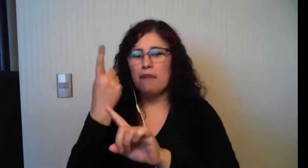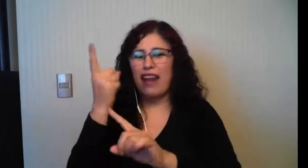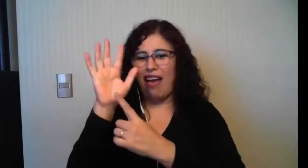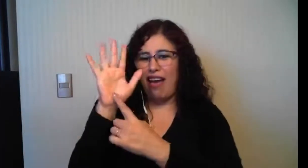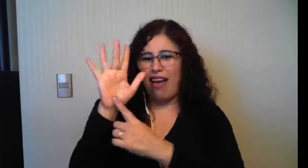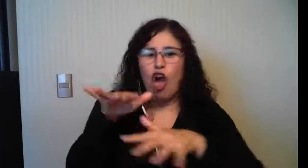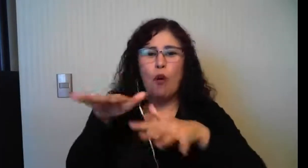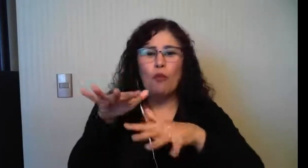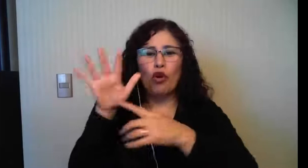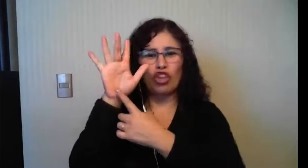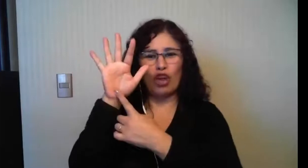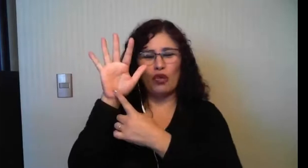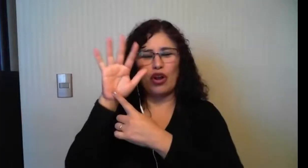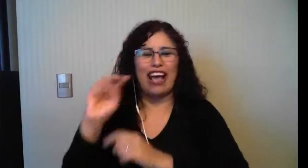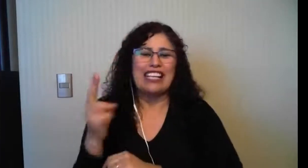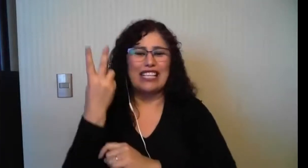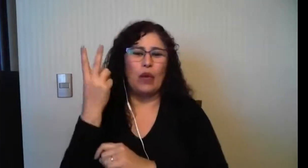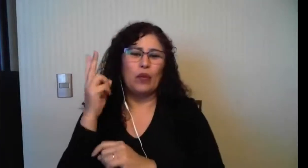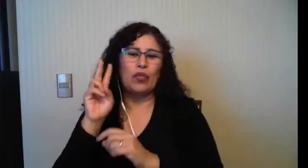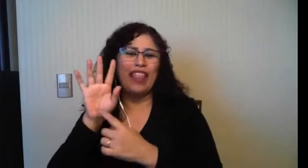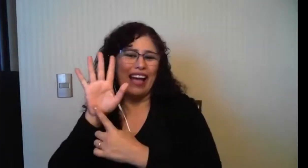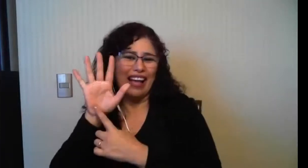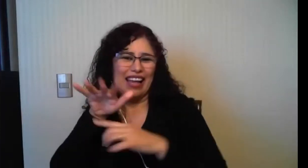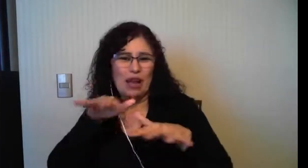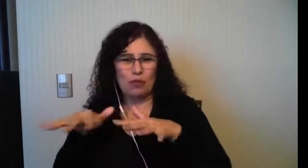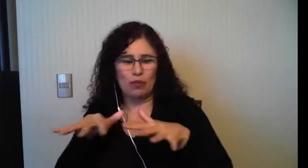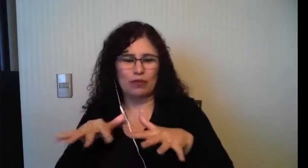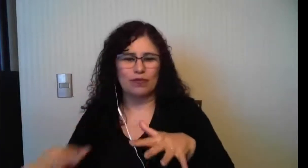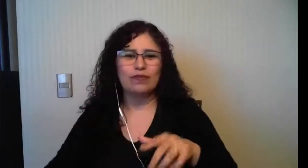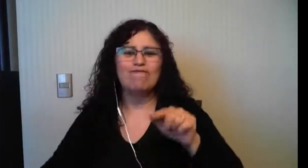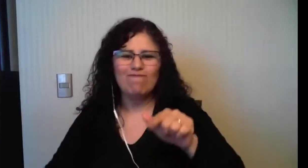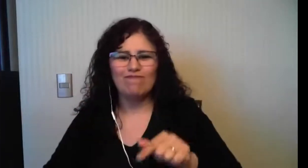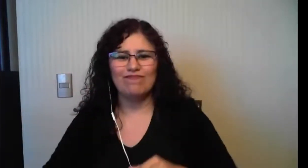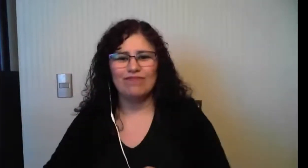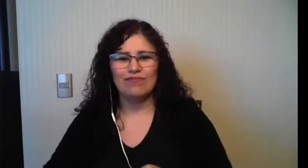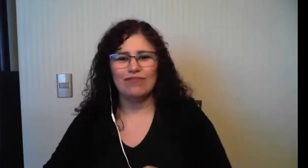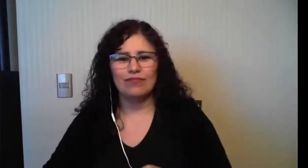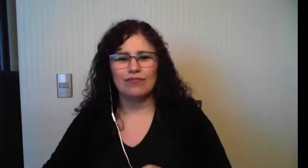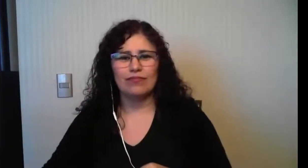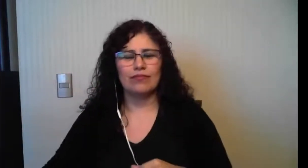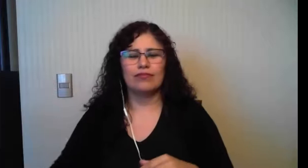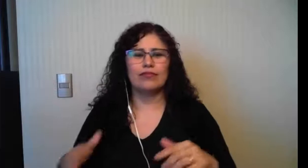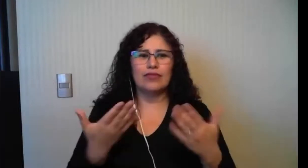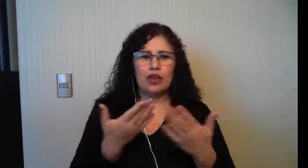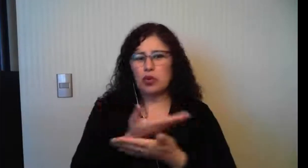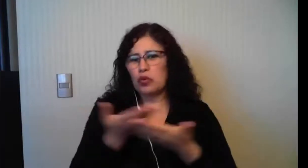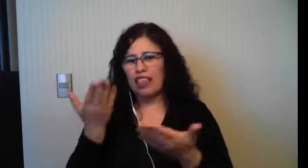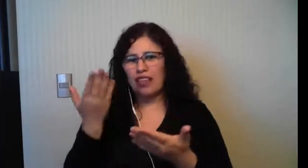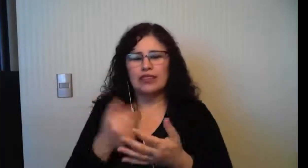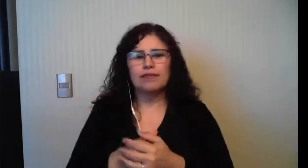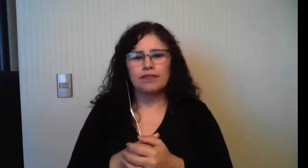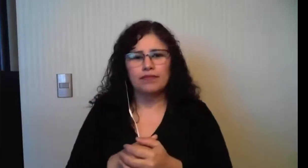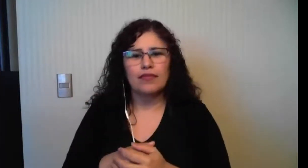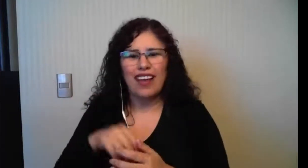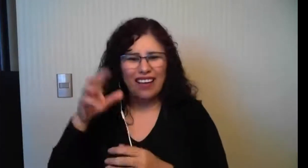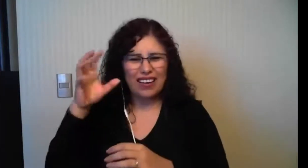nos desconfigura el esquema que a veces uno tiene o que lograron adquirir desde las asignaturas posteriores, ¿ya?